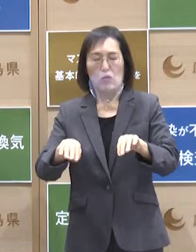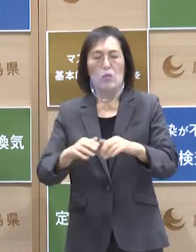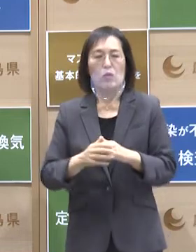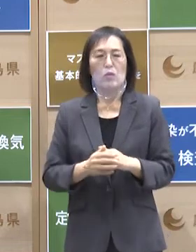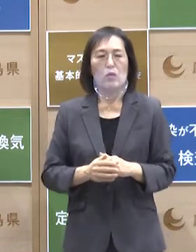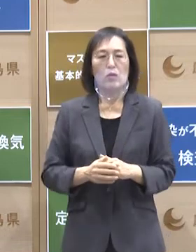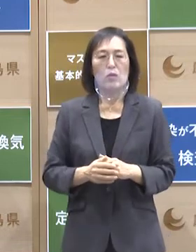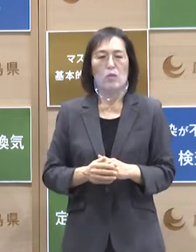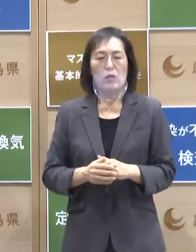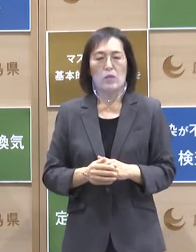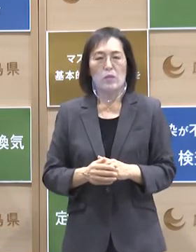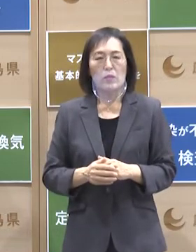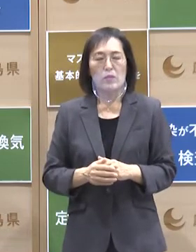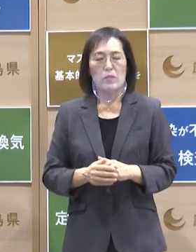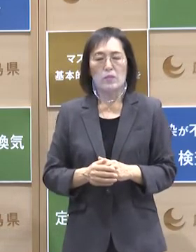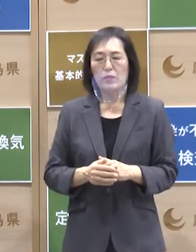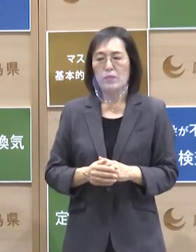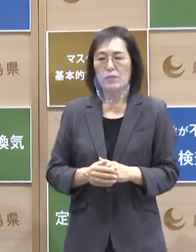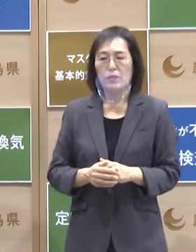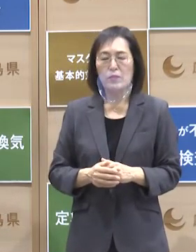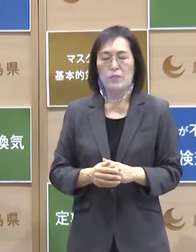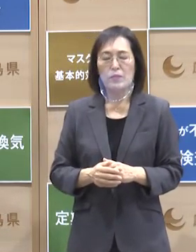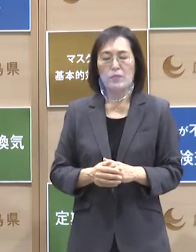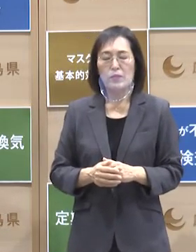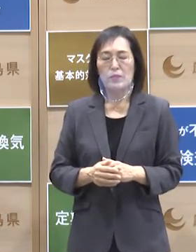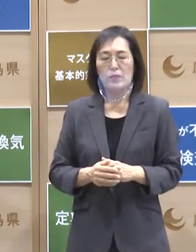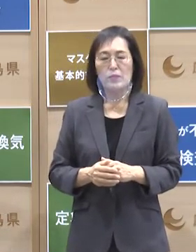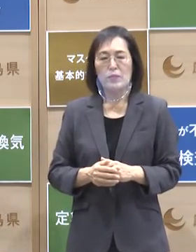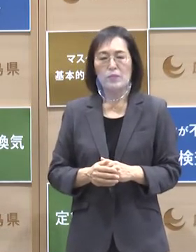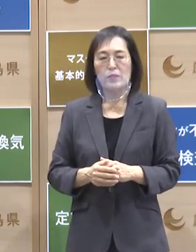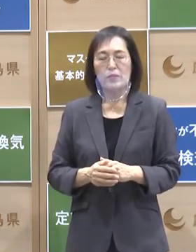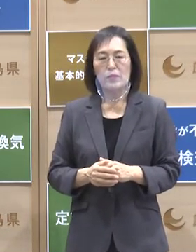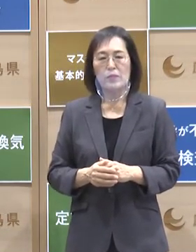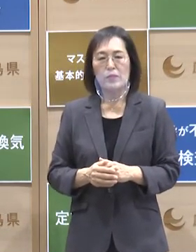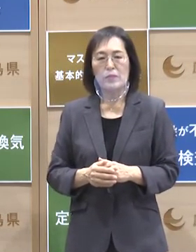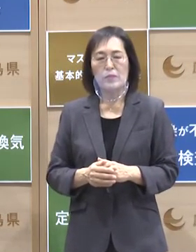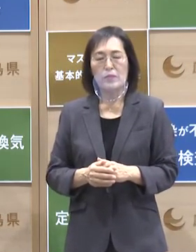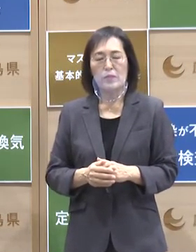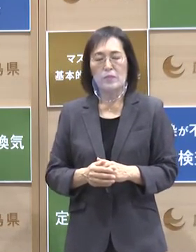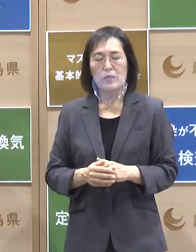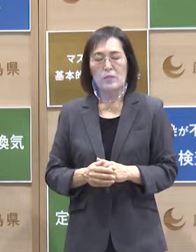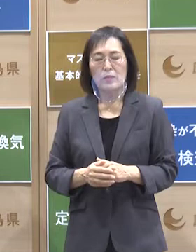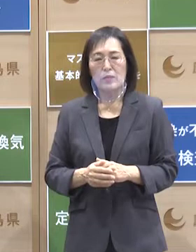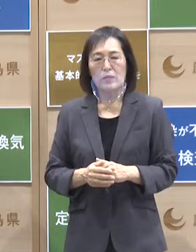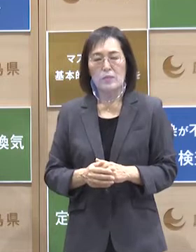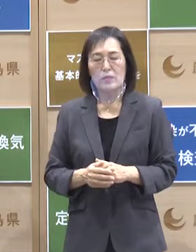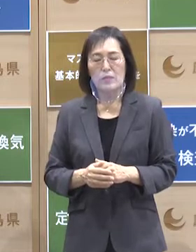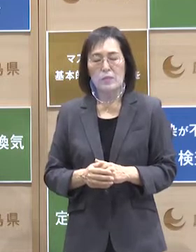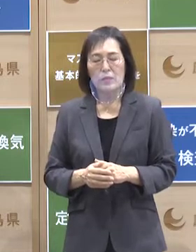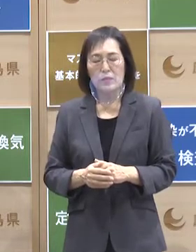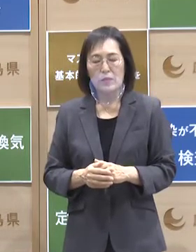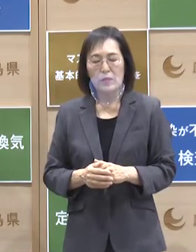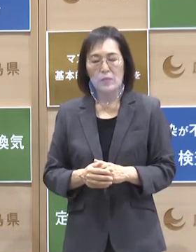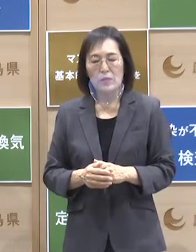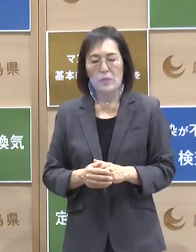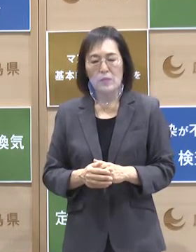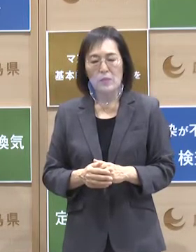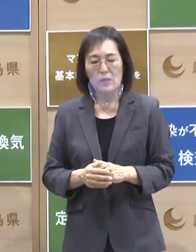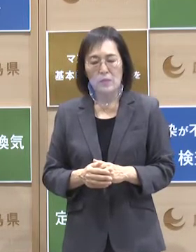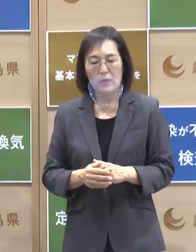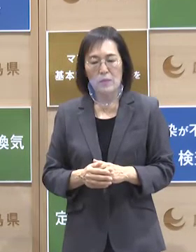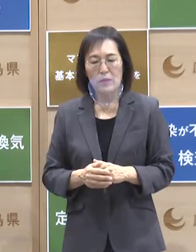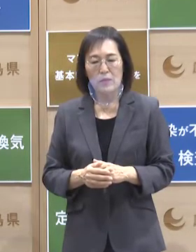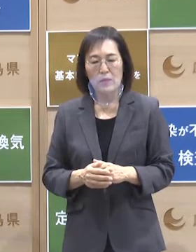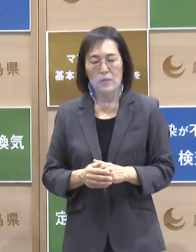純にこういうベルカーブを書くんだとしたら半分は必ずそうなるわけであって、それもおかしな話です